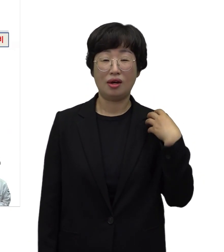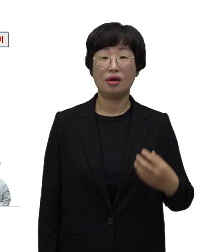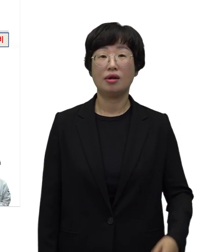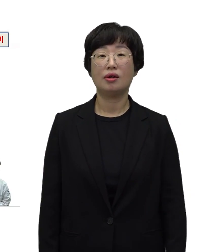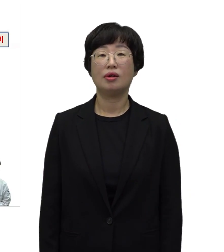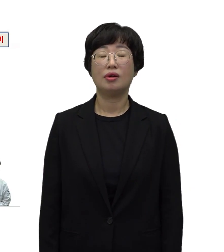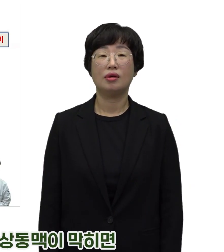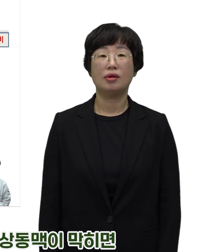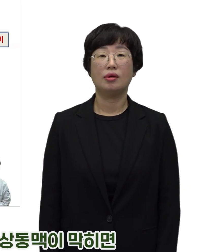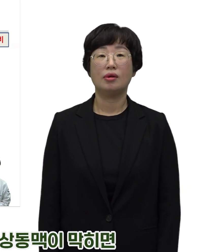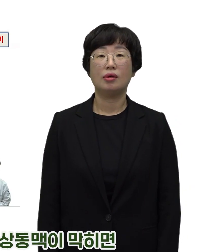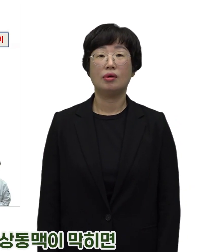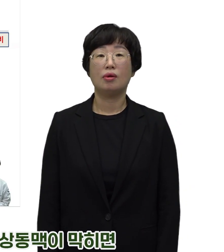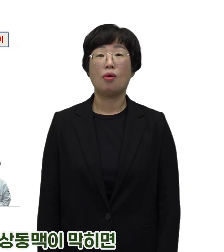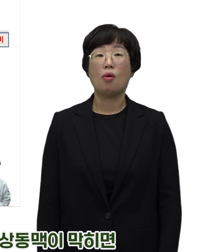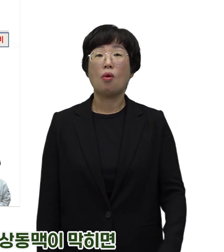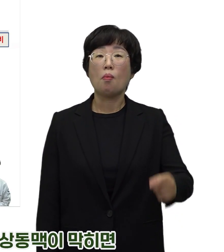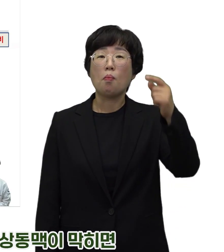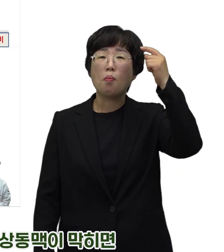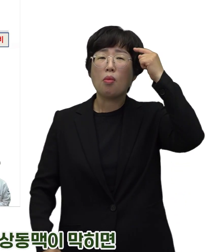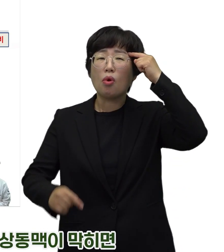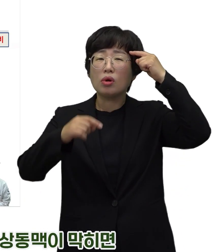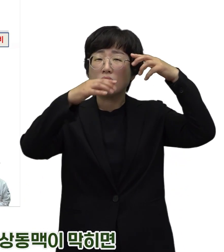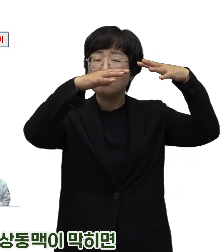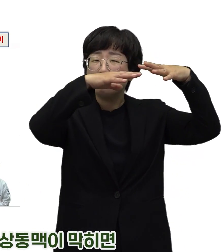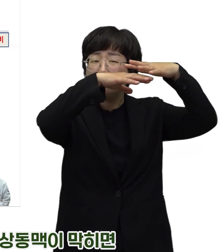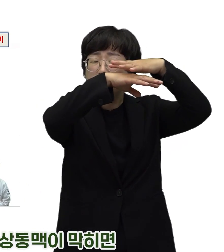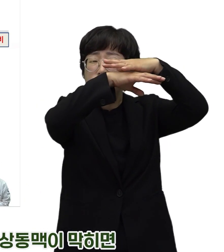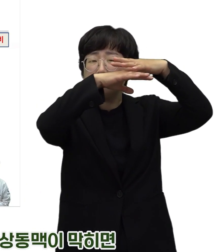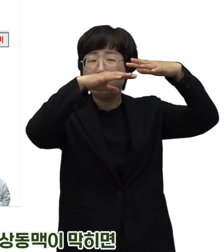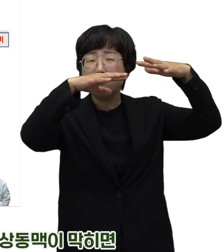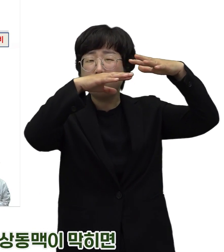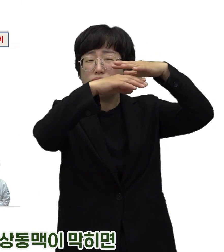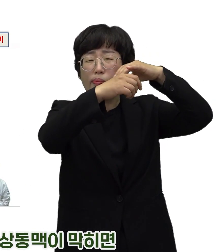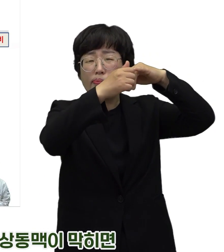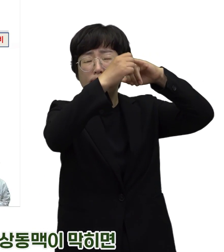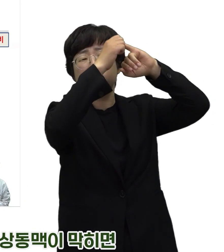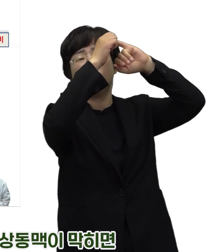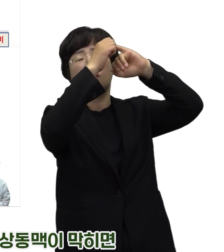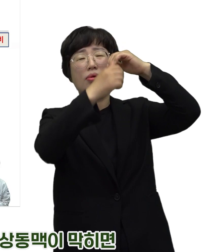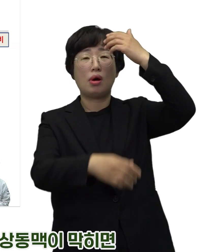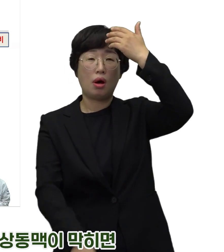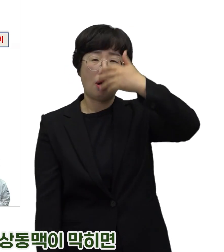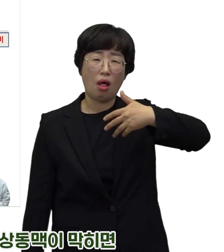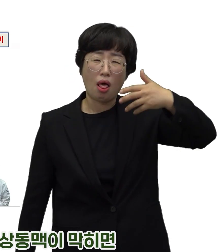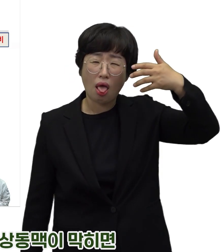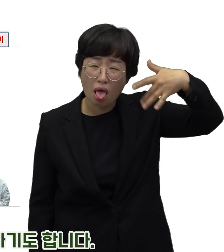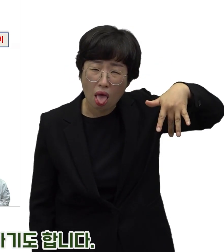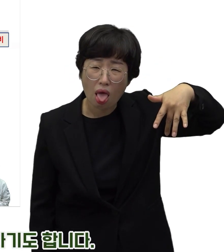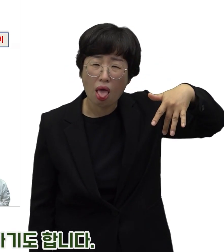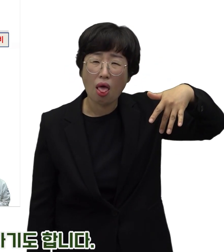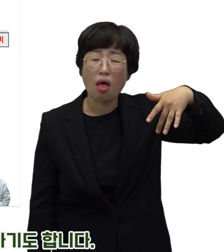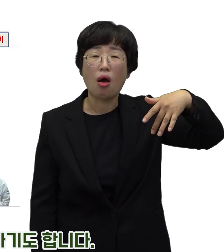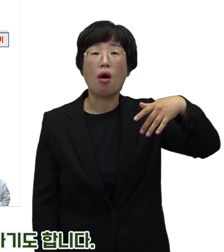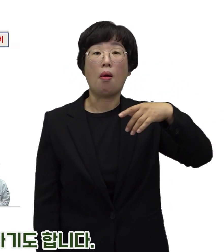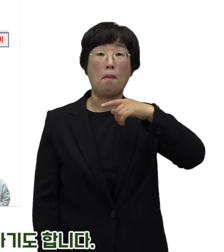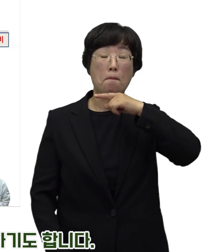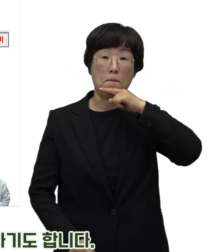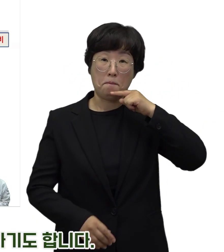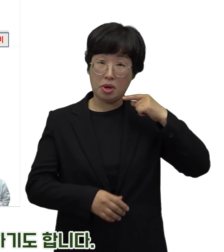가는 동맥이 막히면 뇌졸중, 심장 근육으로 가는 동맥, 관상동맥이 막히면